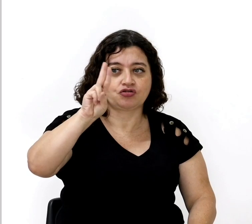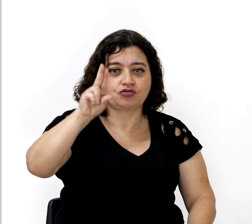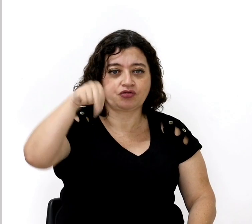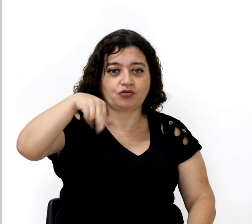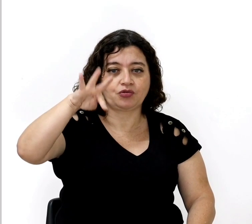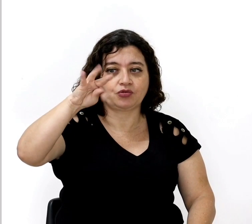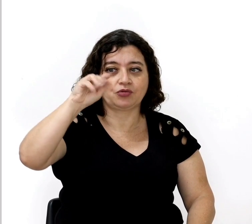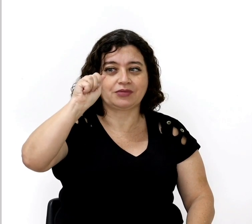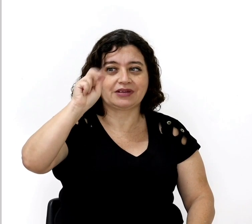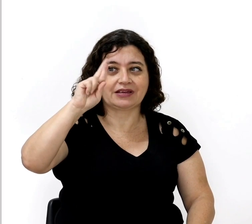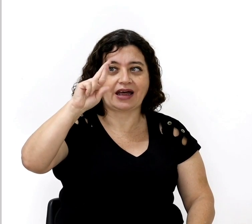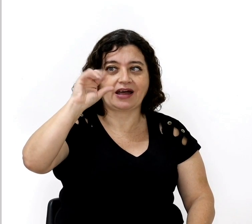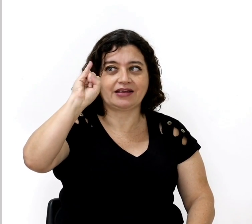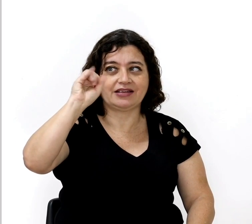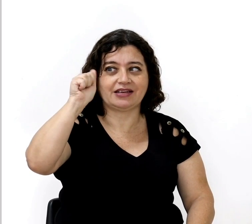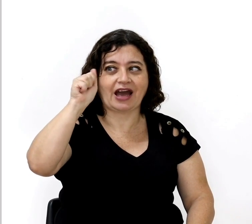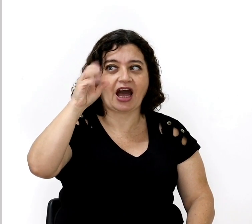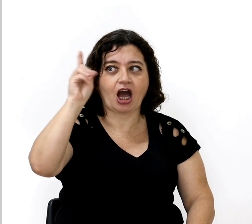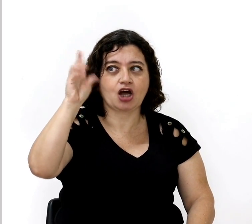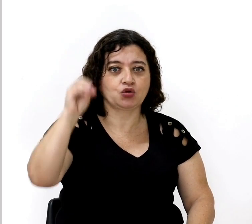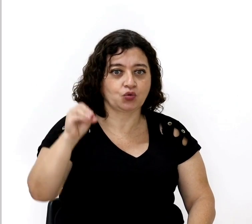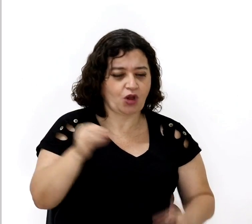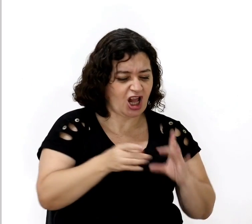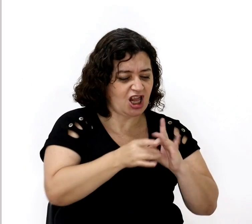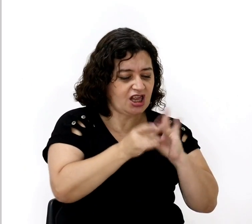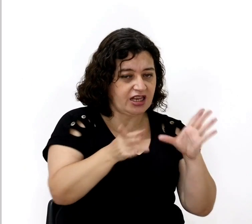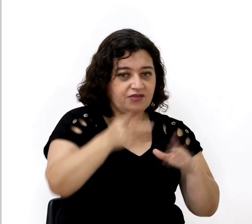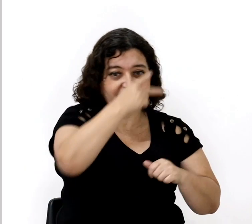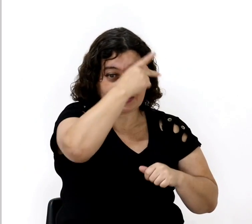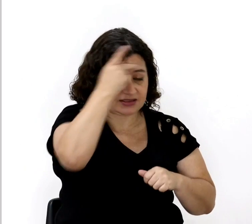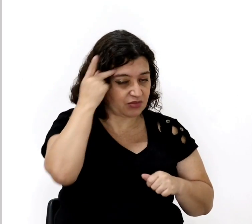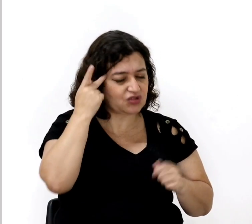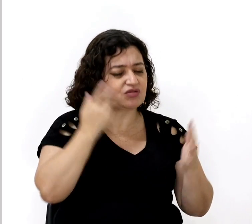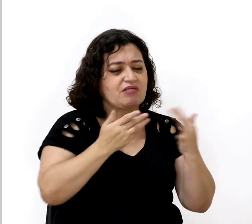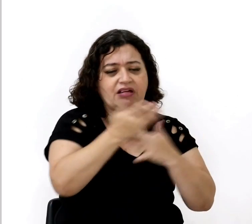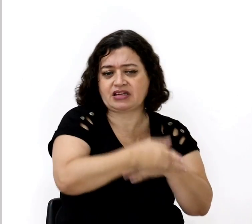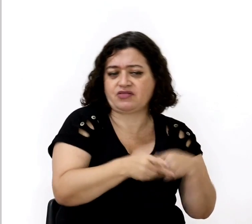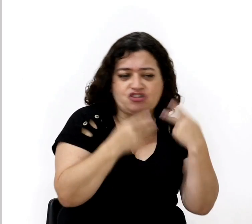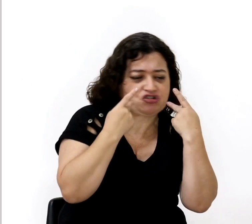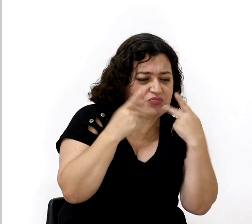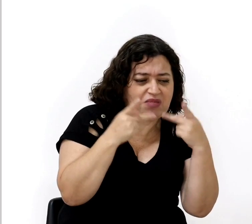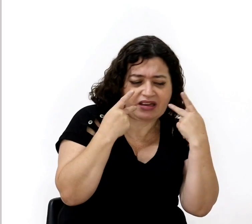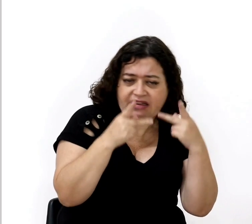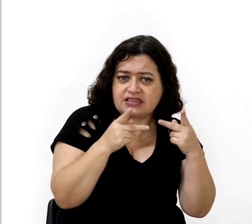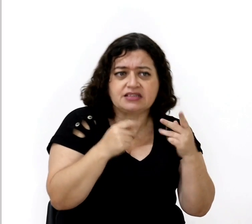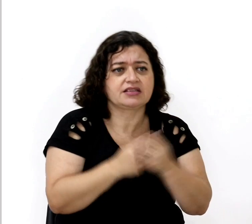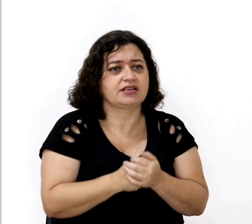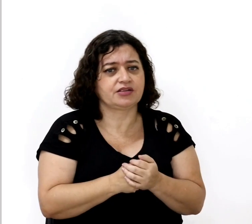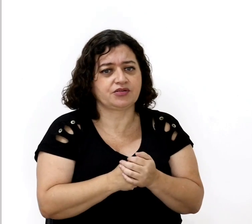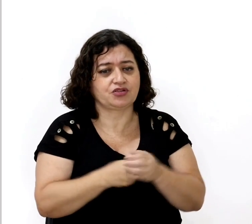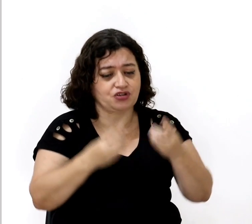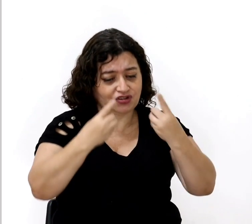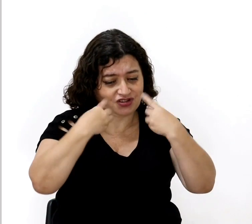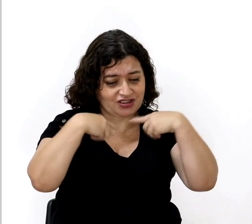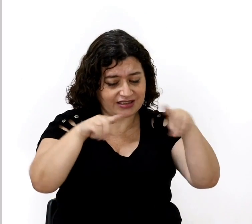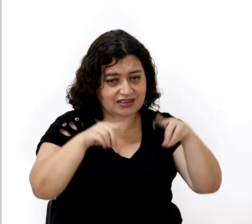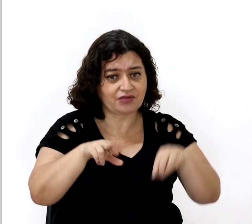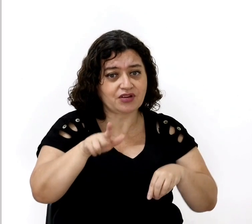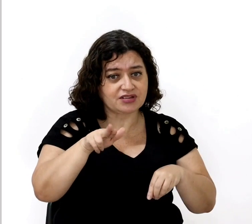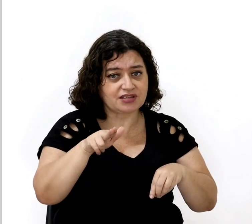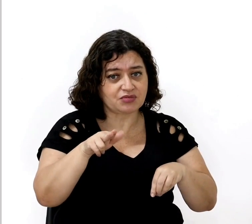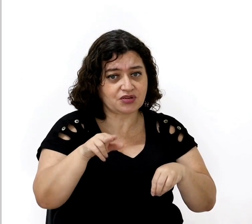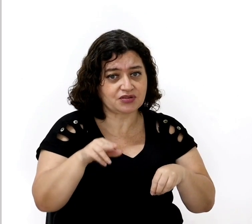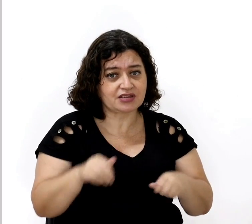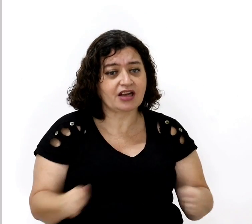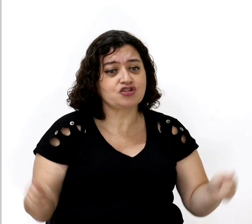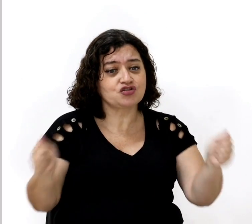Convocar os membros da igreja, os irmãos, por meio de pregação, os pastores, desafiar os irmãos a